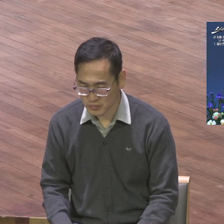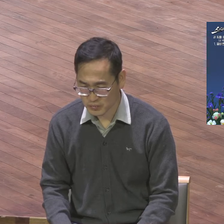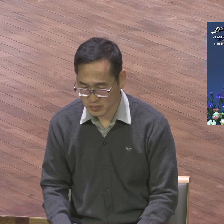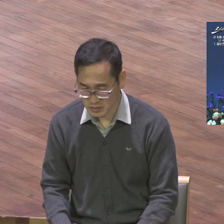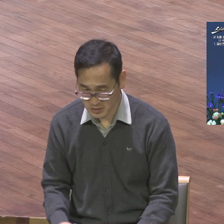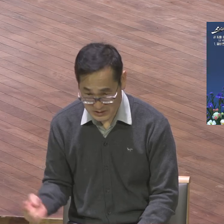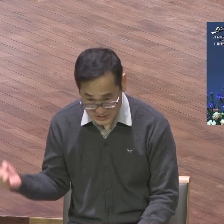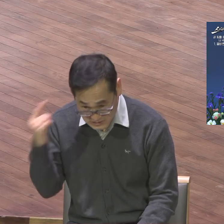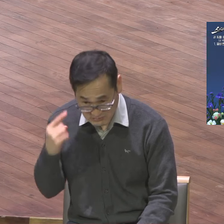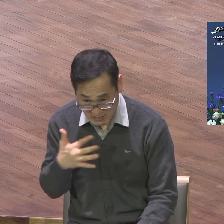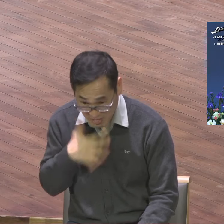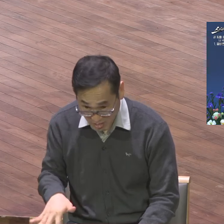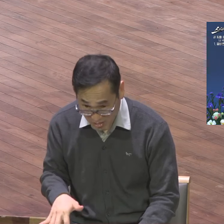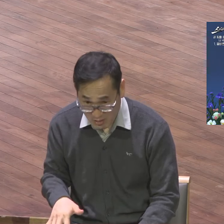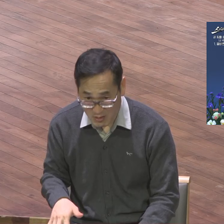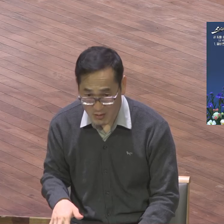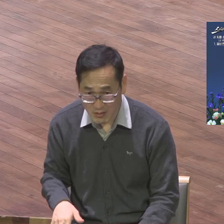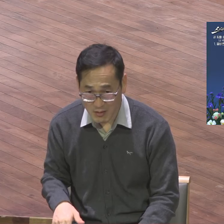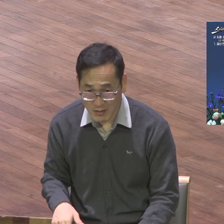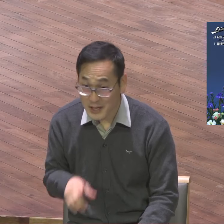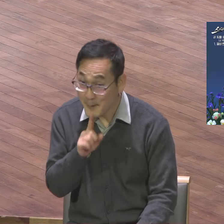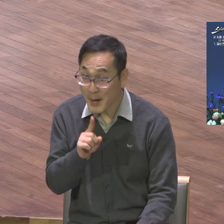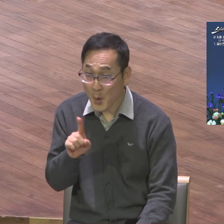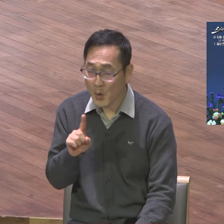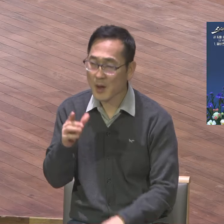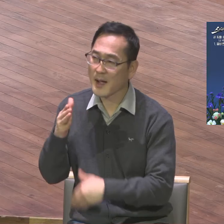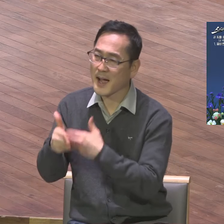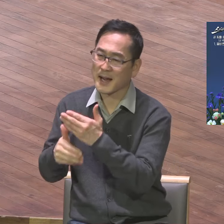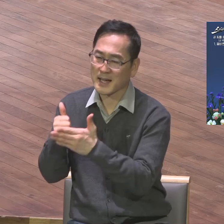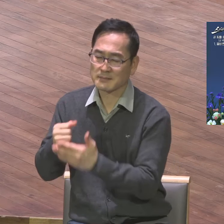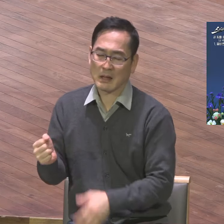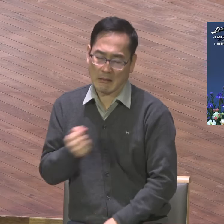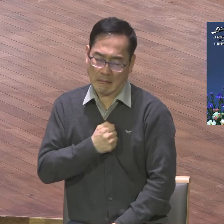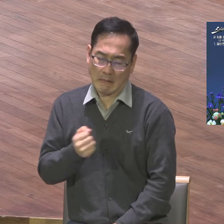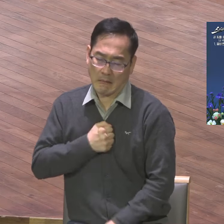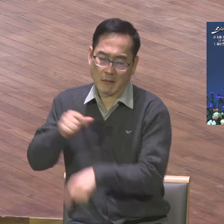말 속에는 하나님의 깊은